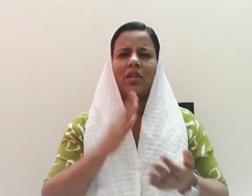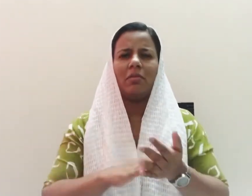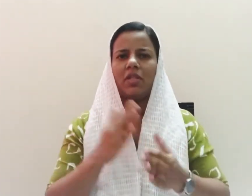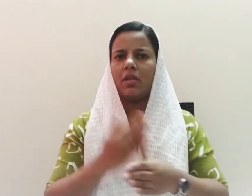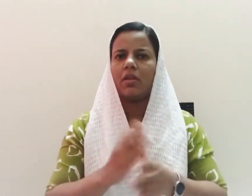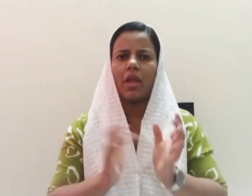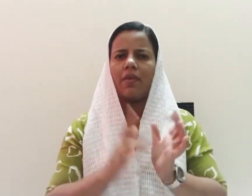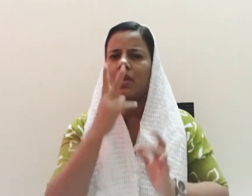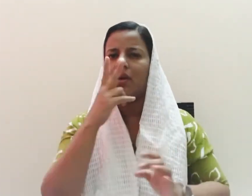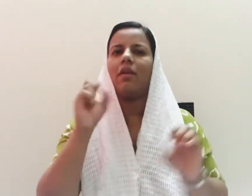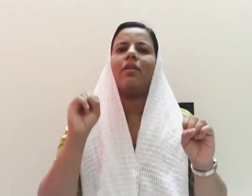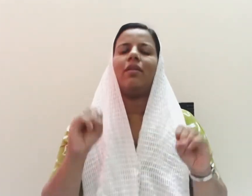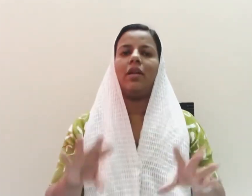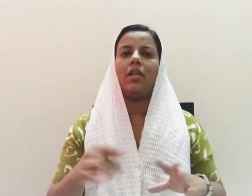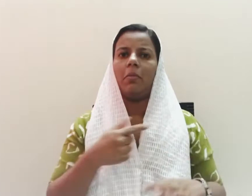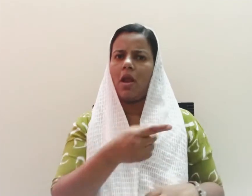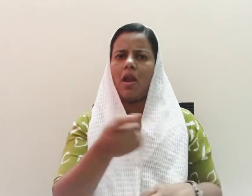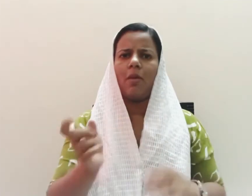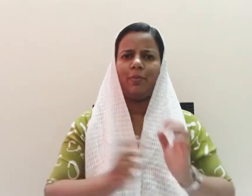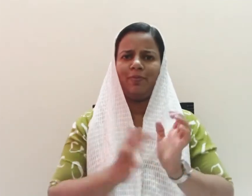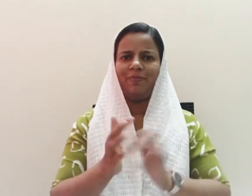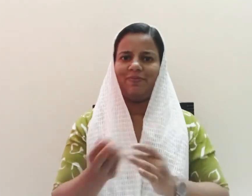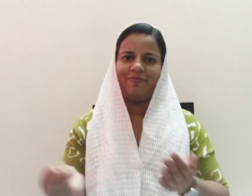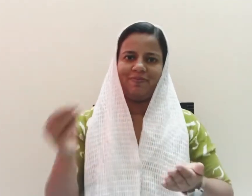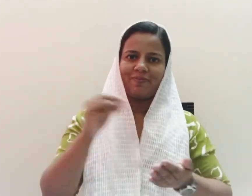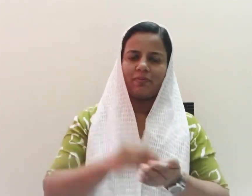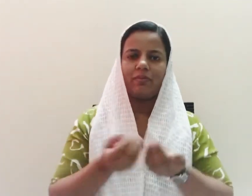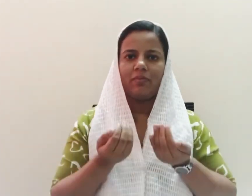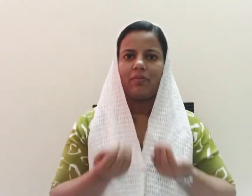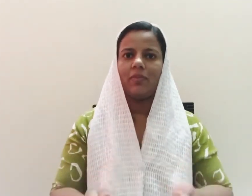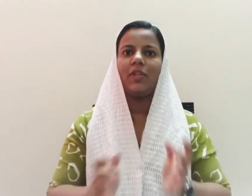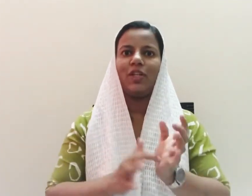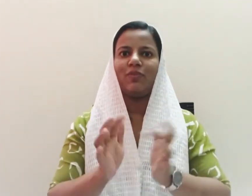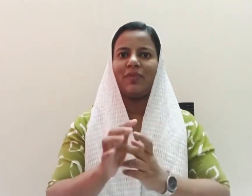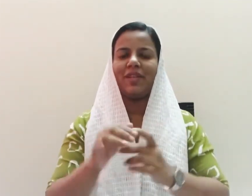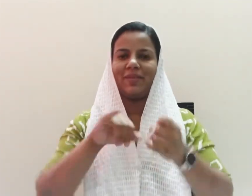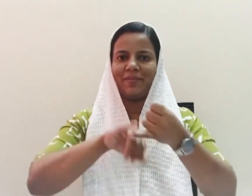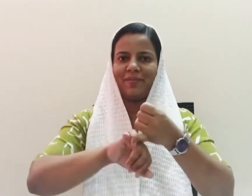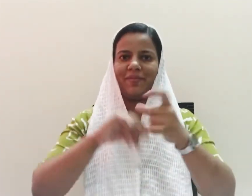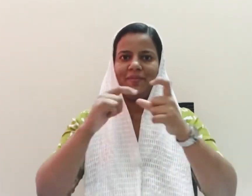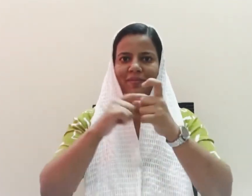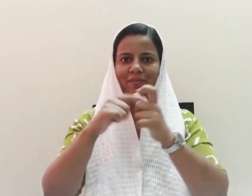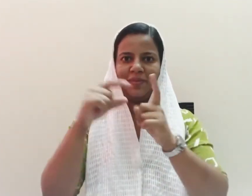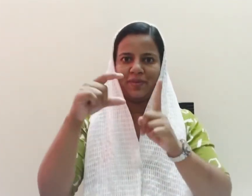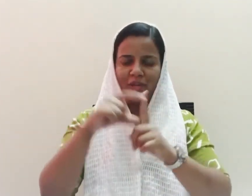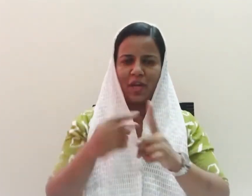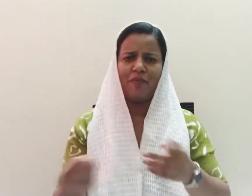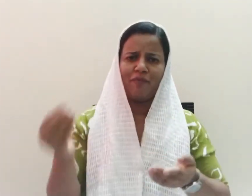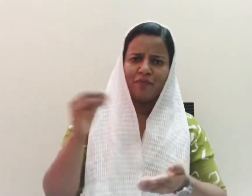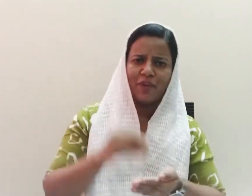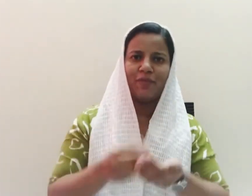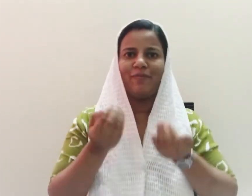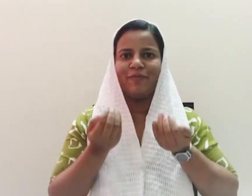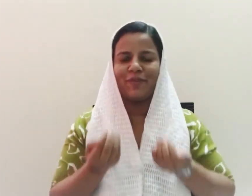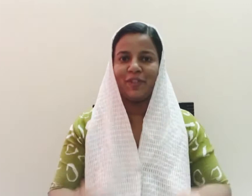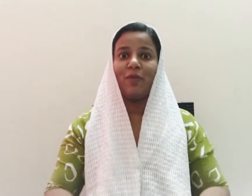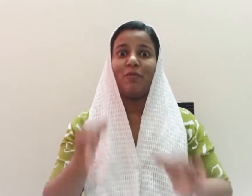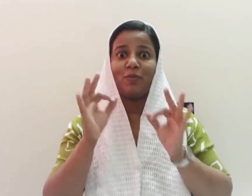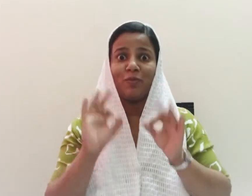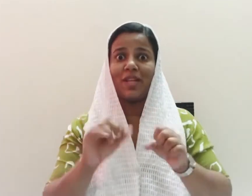അപ്പോൾ ഞാനും നിങ്ങളും വീണ്ടും ജനിക്കപ്പെട്ടപ്പോൾ ദൈവത്തിൻ്റെ വിത്താണ് നമ്മുടെ അകത്ത് വന്നത്. നമ്മൾ വീണ്ടും ജനനം പ്രാപിച്ചു, നമ്മൾ